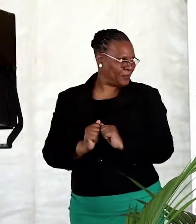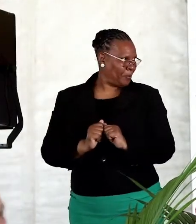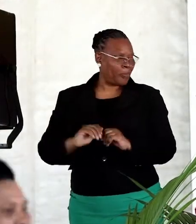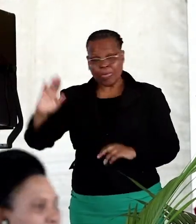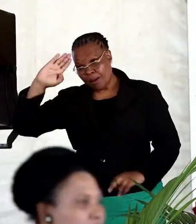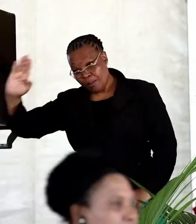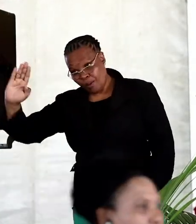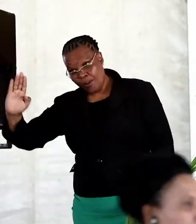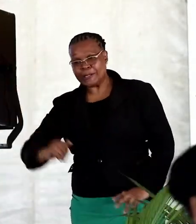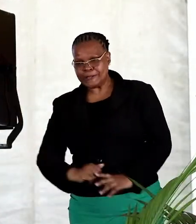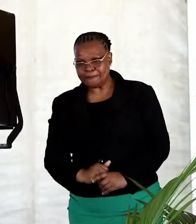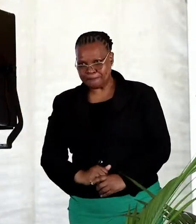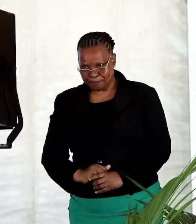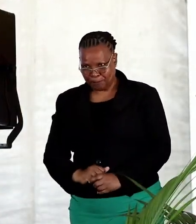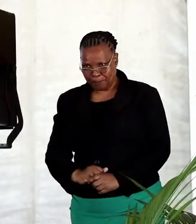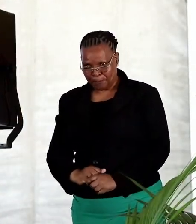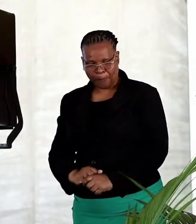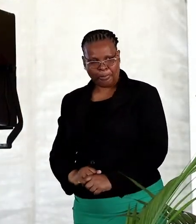Molweni.